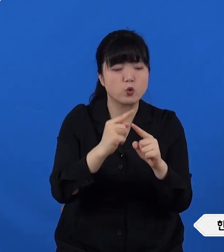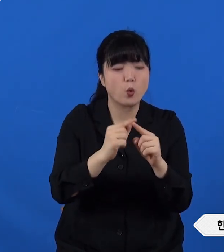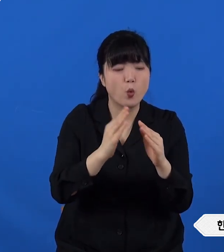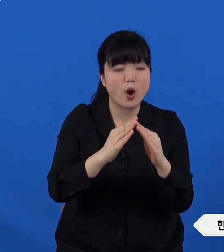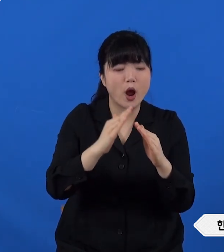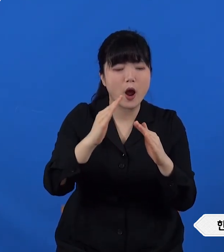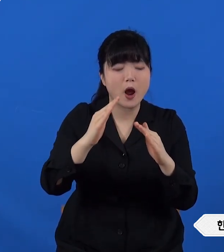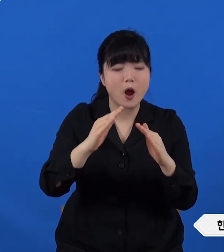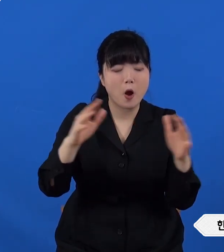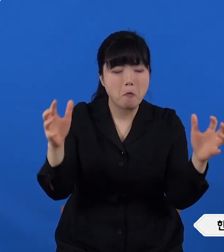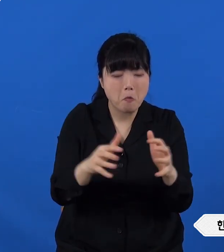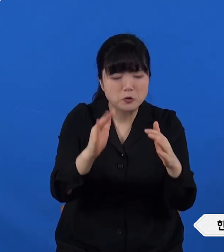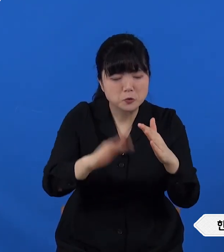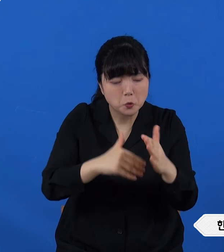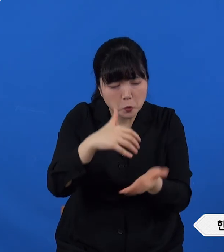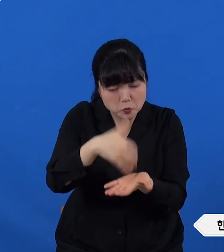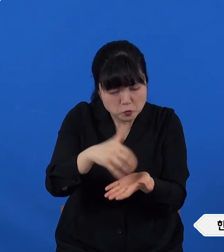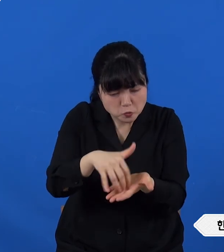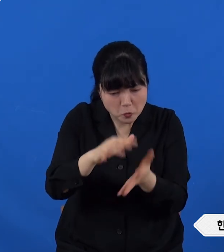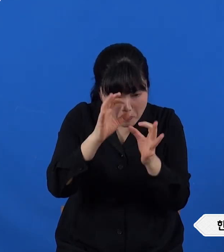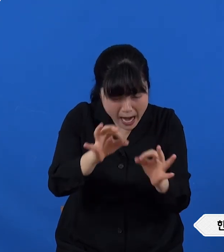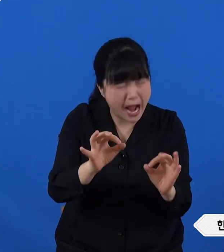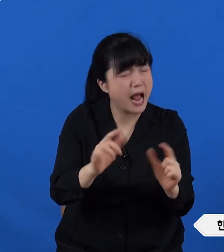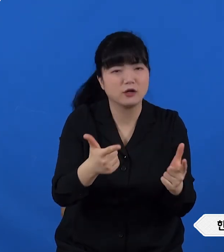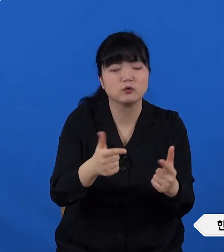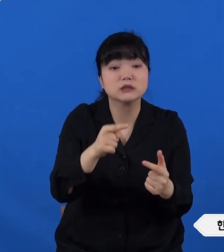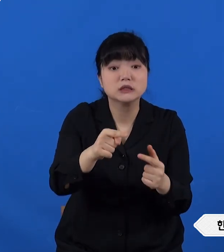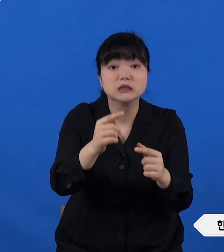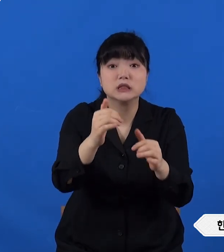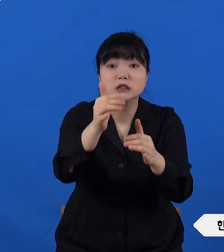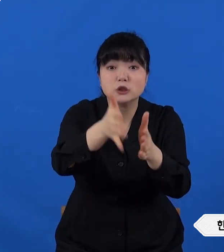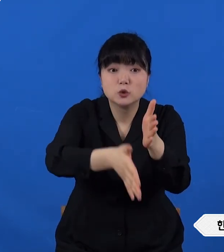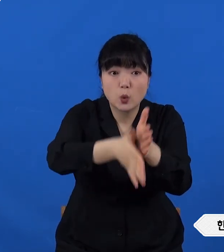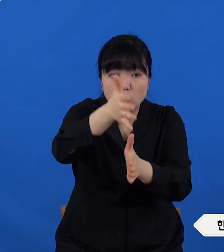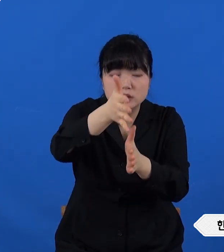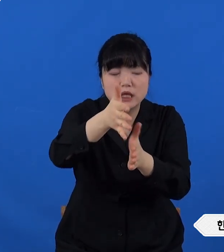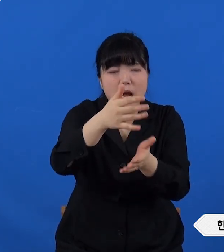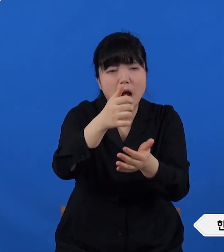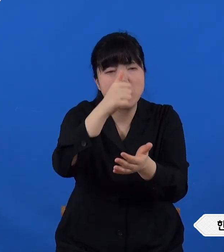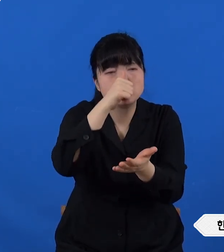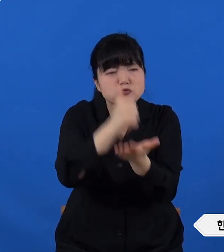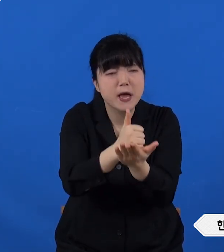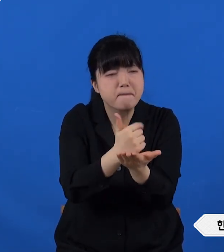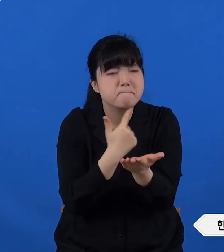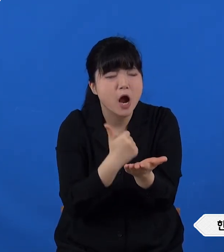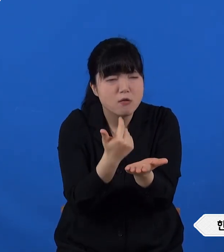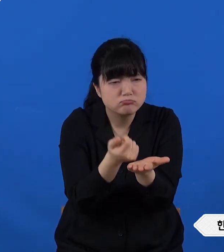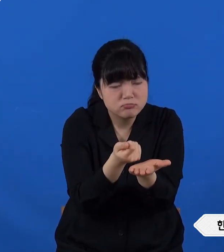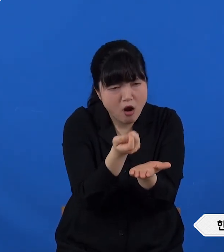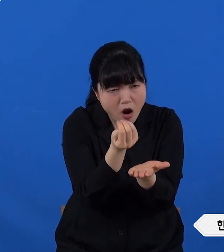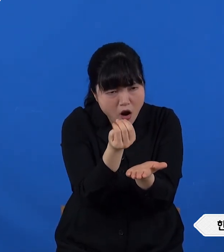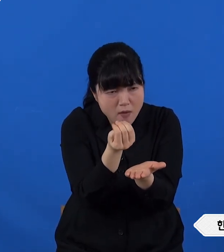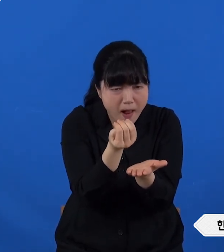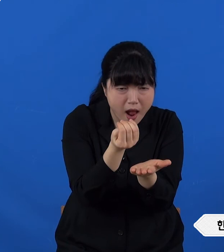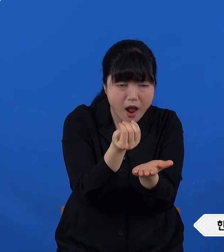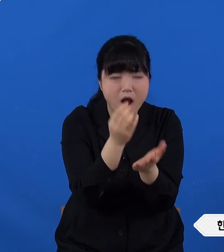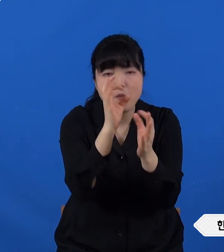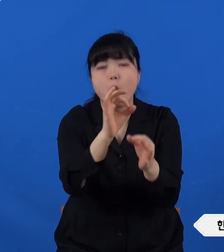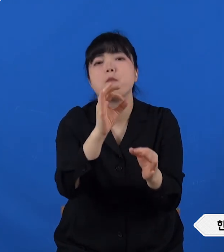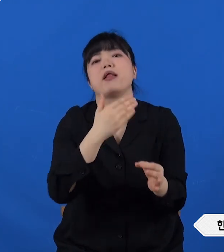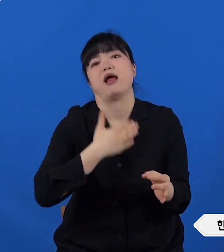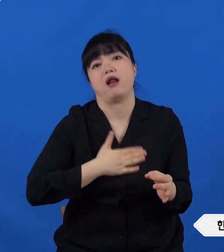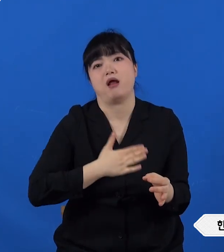성도들 숫자를 보아서 알 수 있는 것이 아니라 그 도시의 범죄율을 보면 알 수 있다, 그렇게 말했습니다.